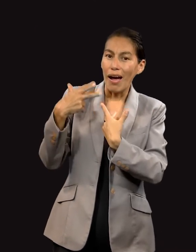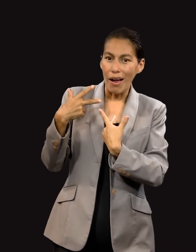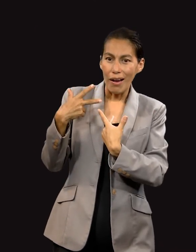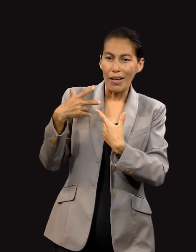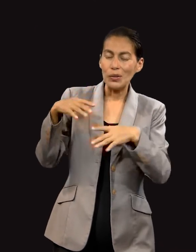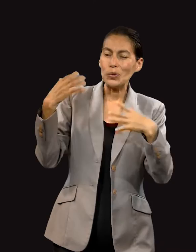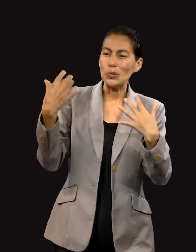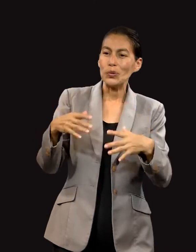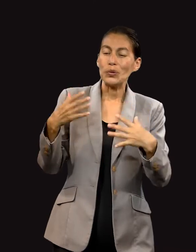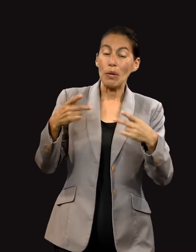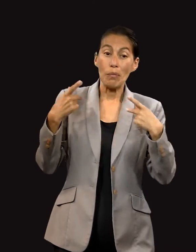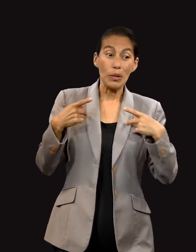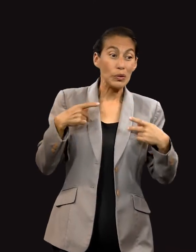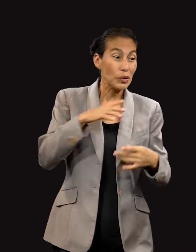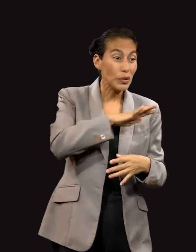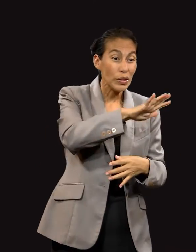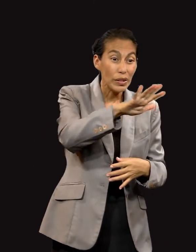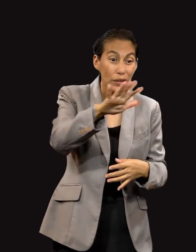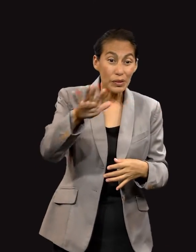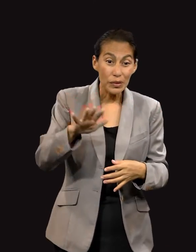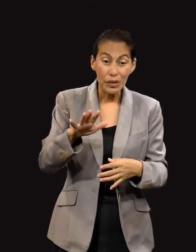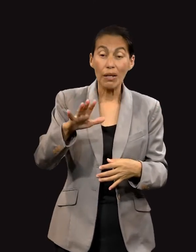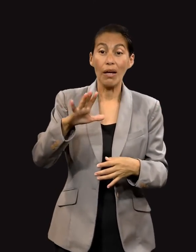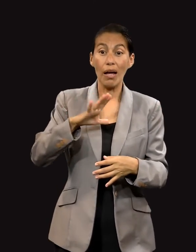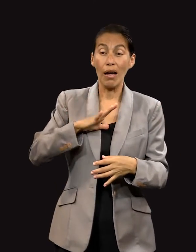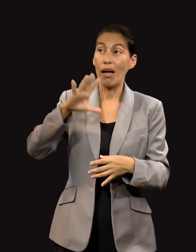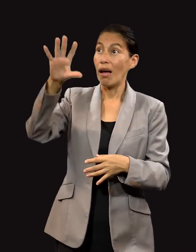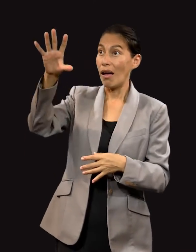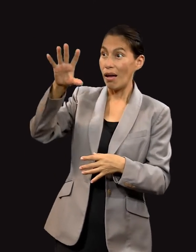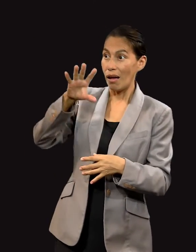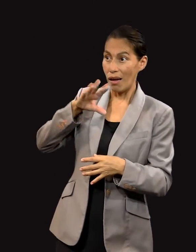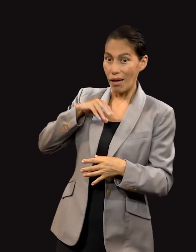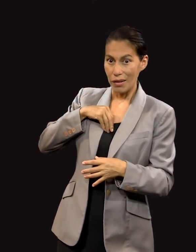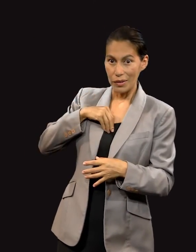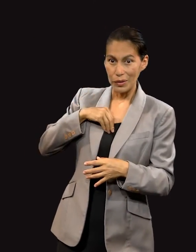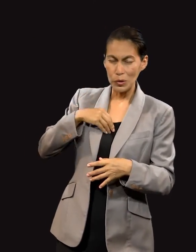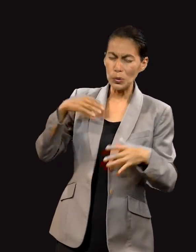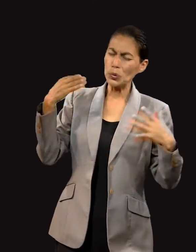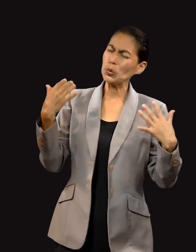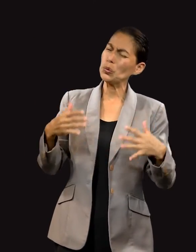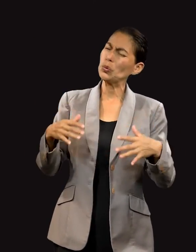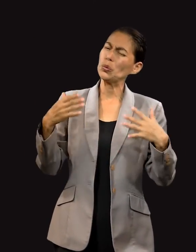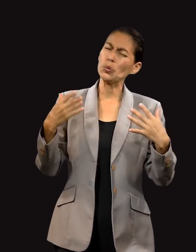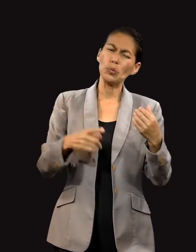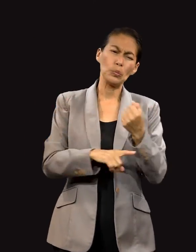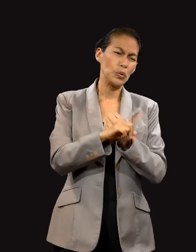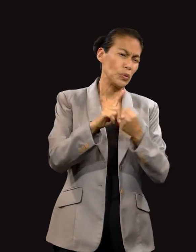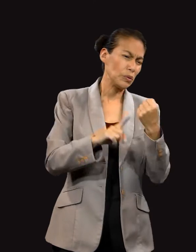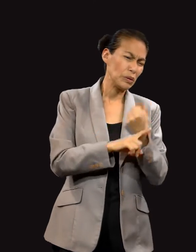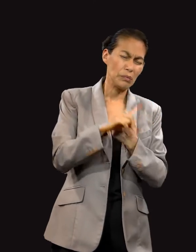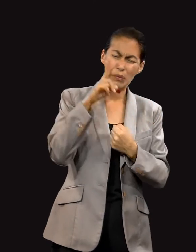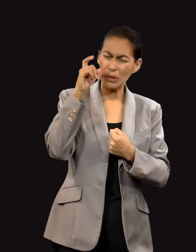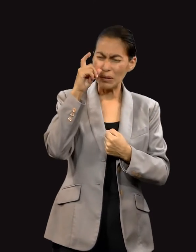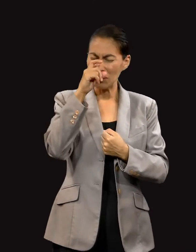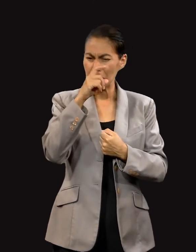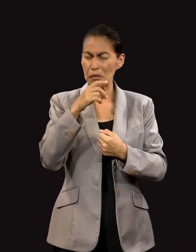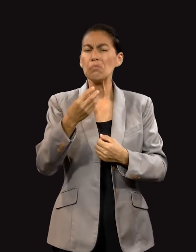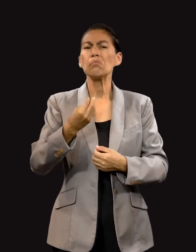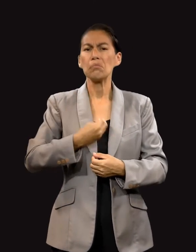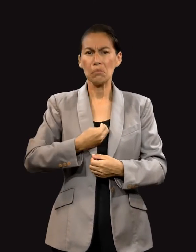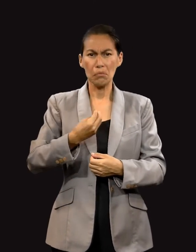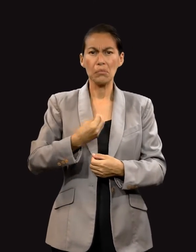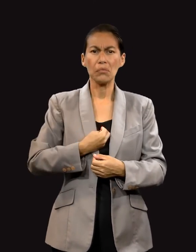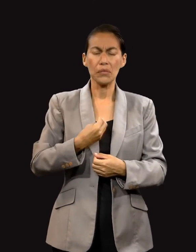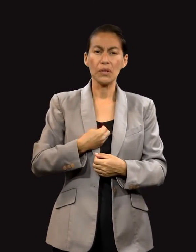nosotros. Si la humanidad pudiera tener esas tres virtudes, podría sobrepasar tantos problemas